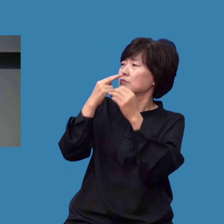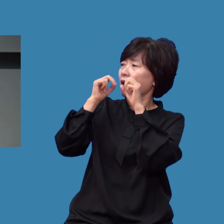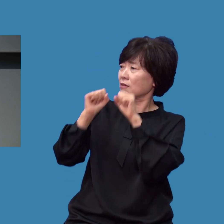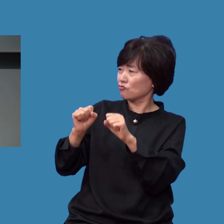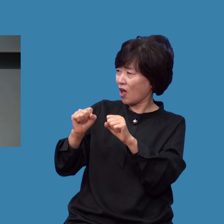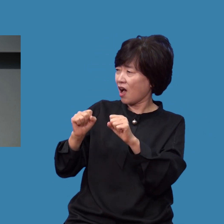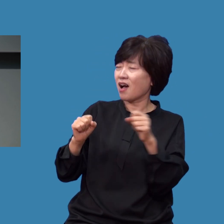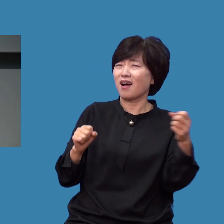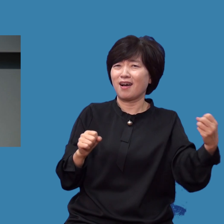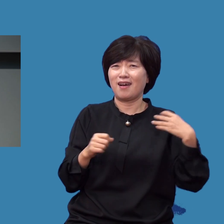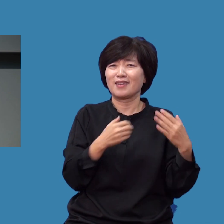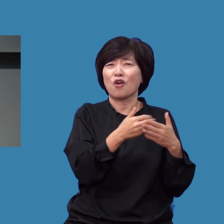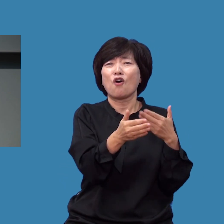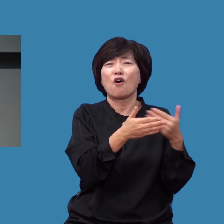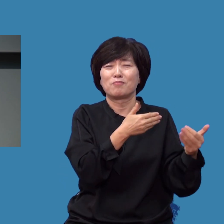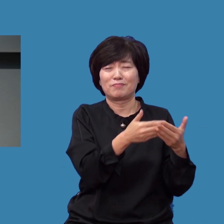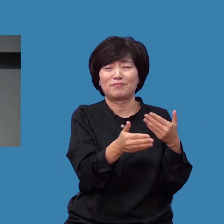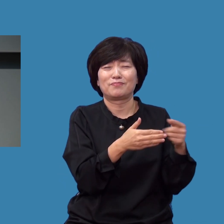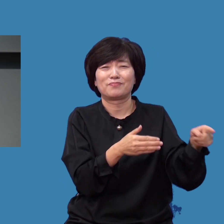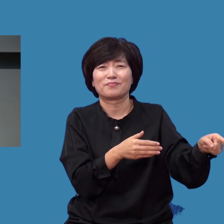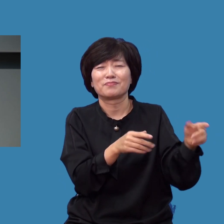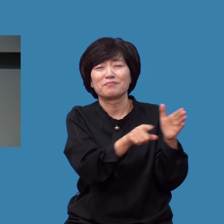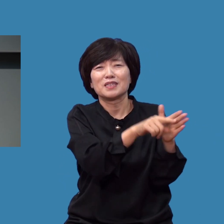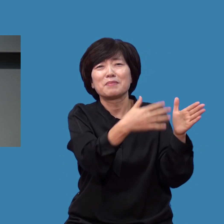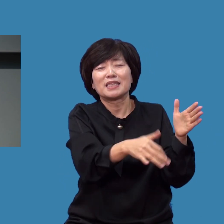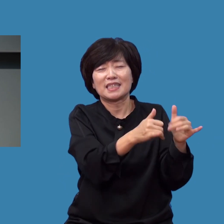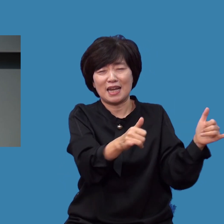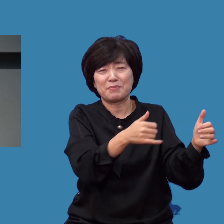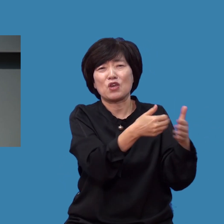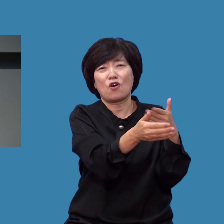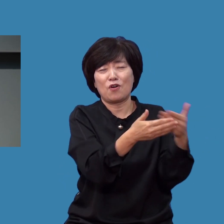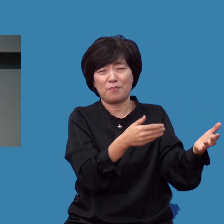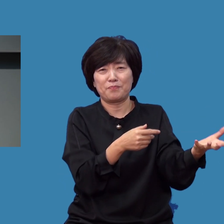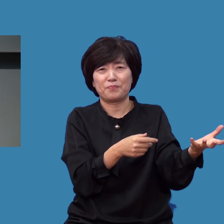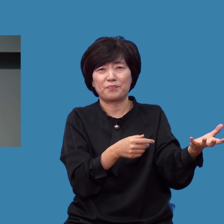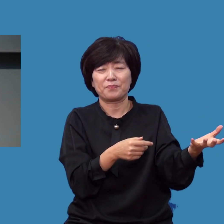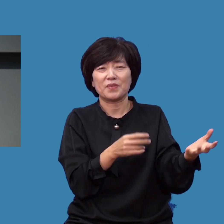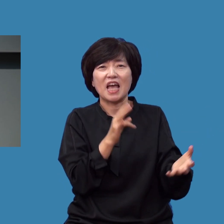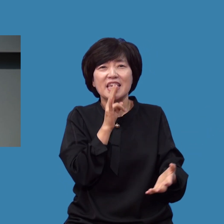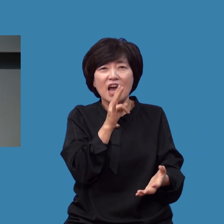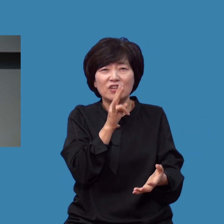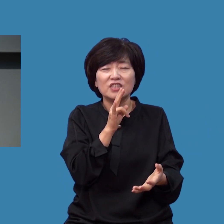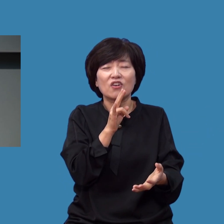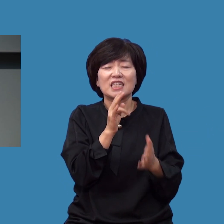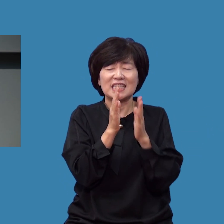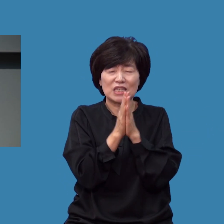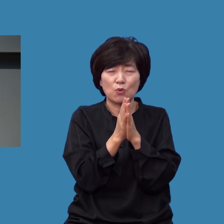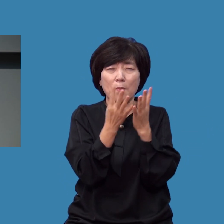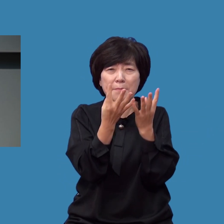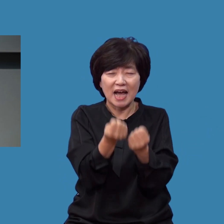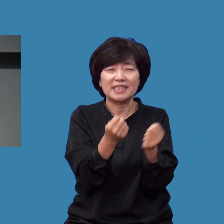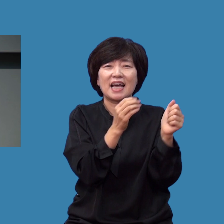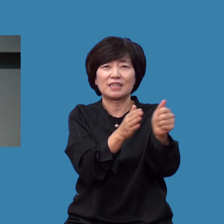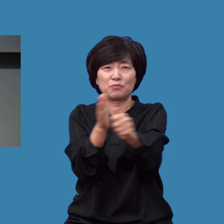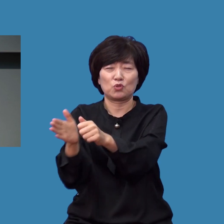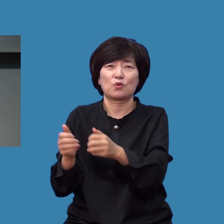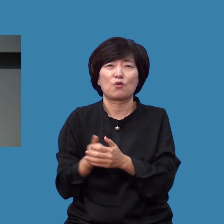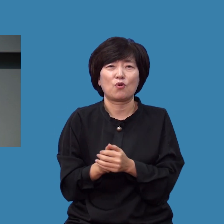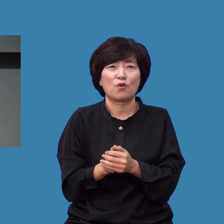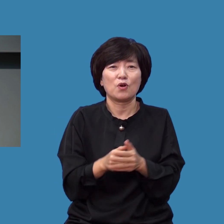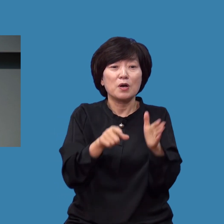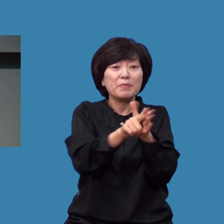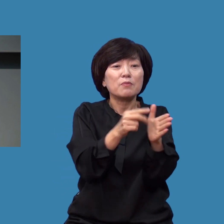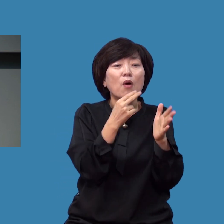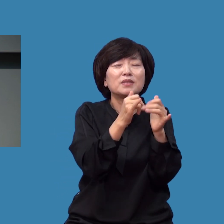살아계시네. 그것을 경험하게 된다는 거지. 그러면 여러분, 예언적인 기도들을 많이 하십시오.